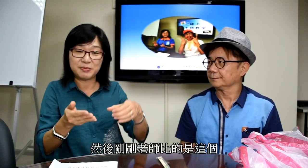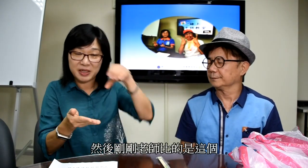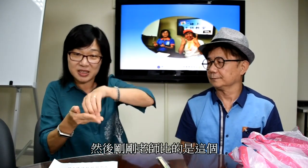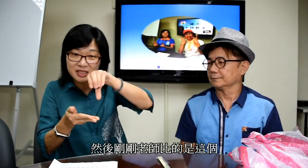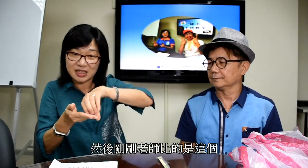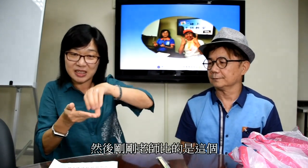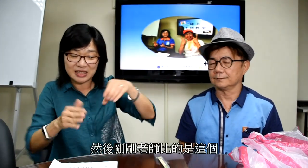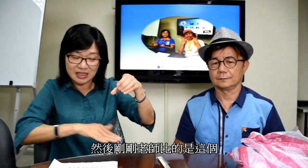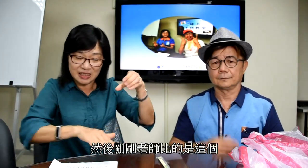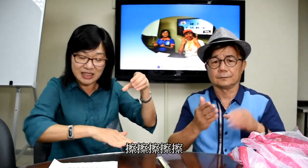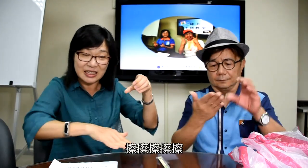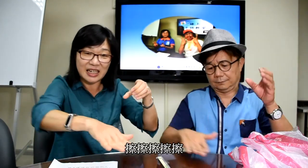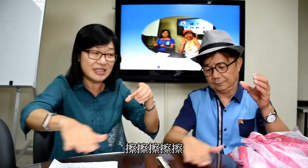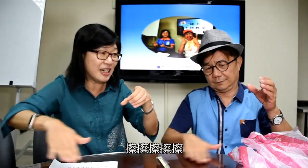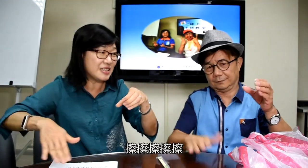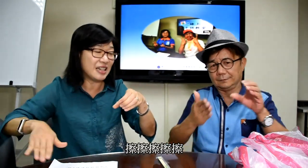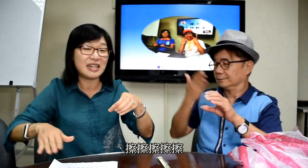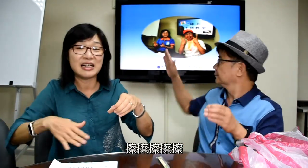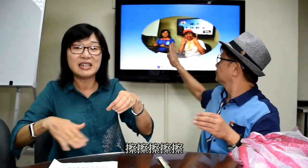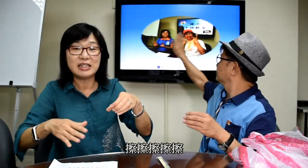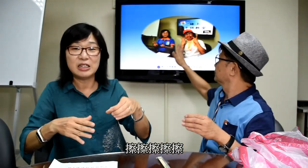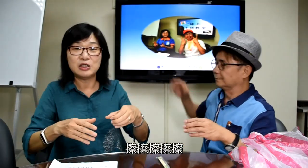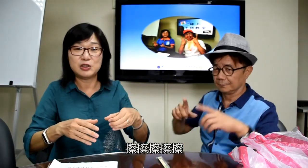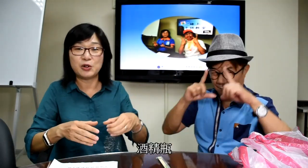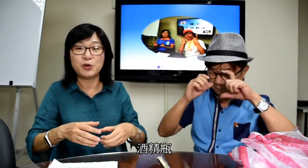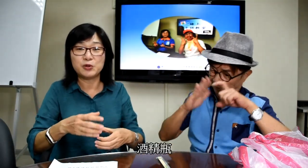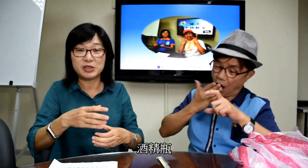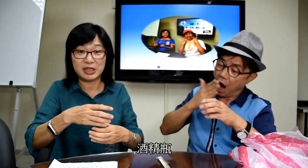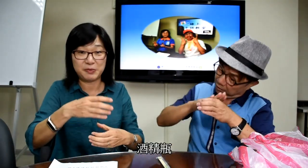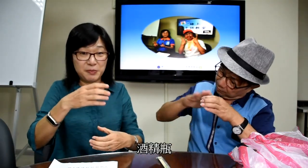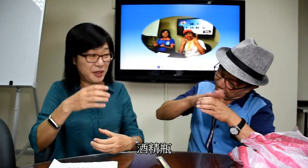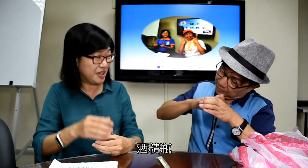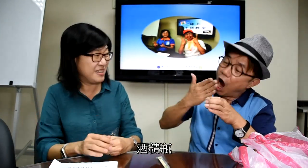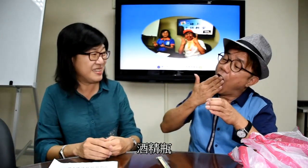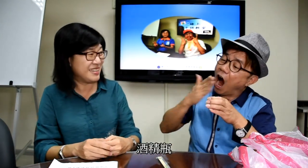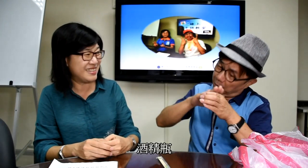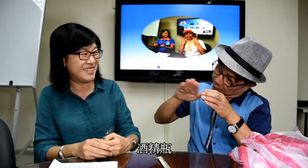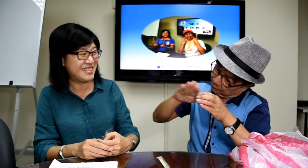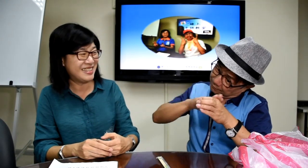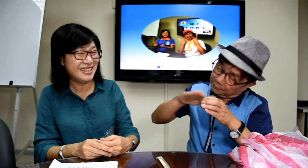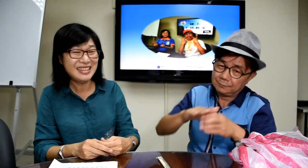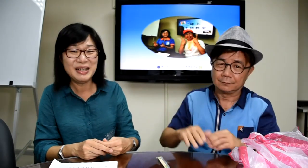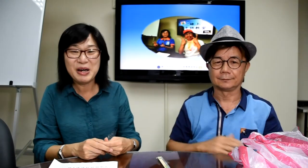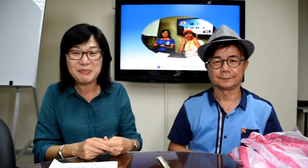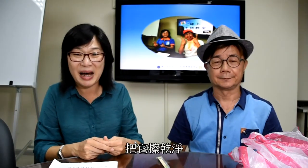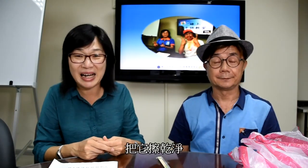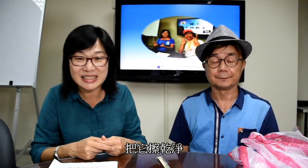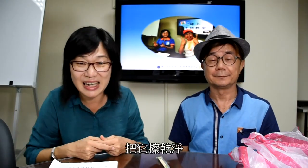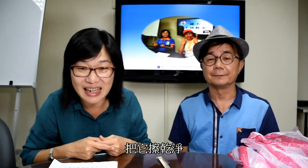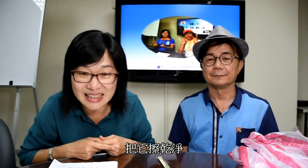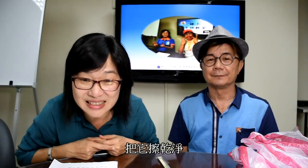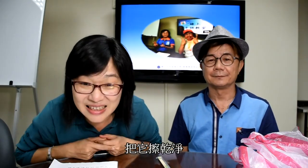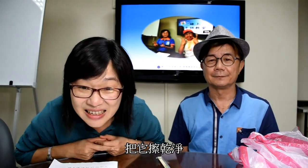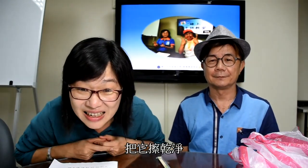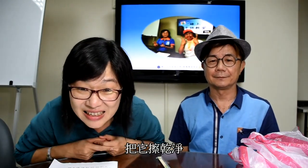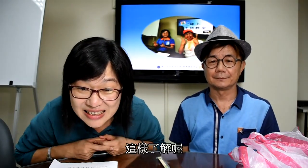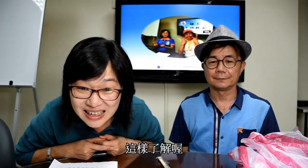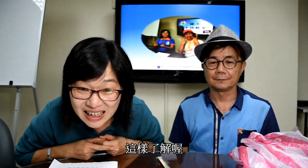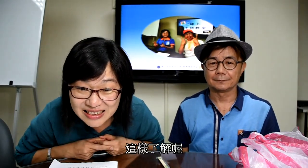的是这个擦擦擦擦擦。酒精瓶，把它擦干净，这样了解